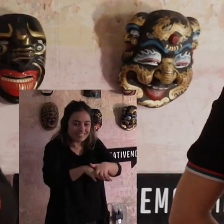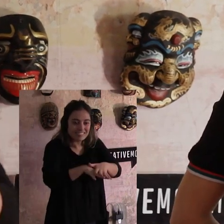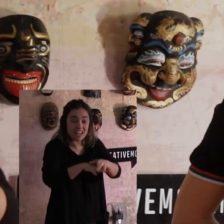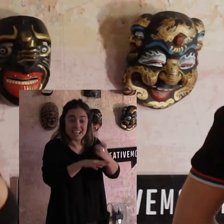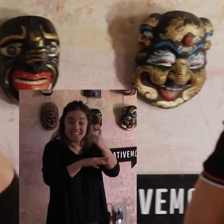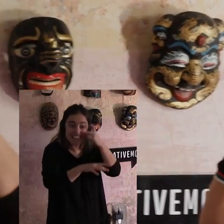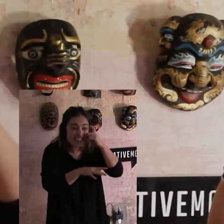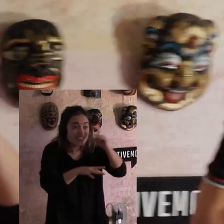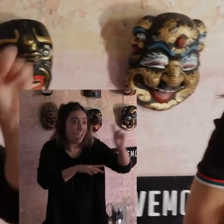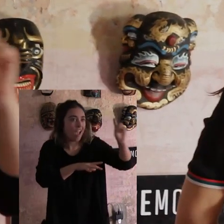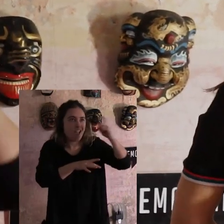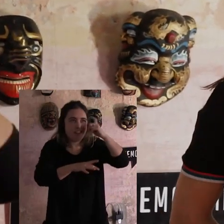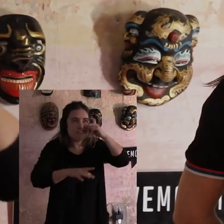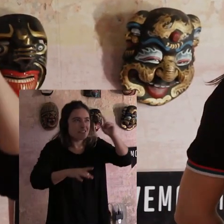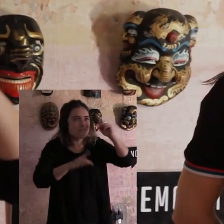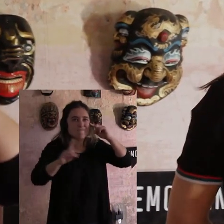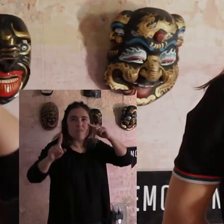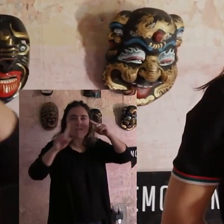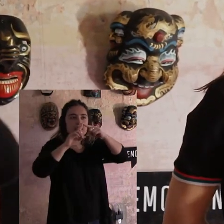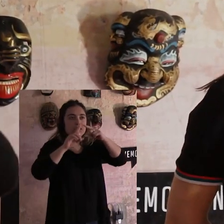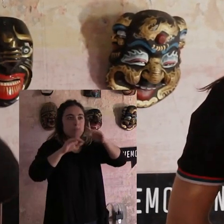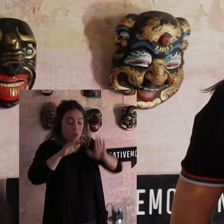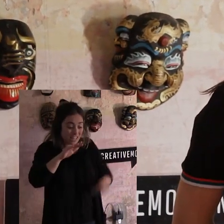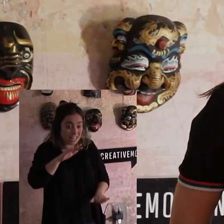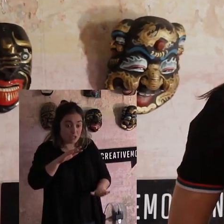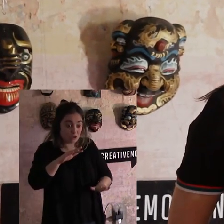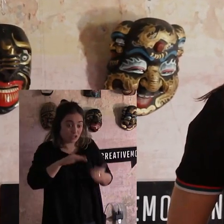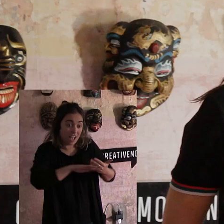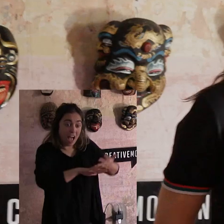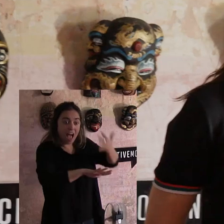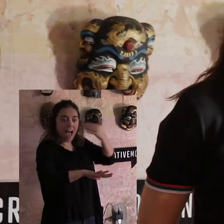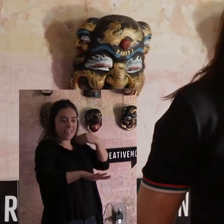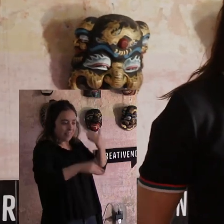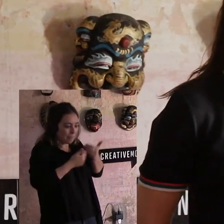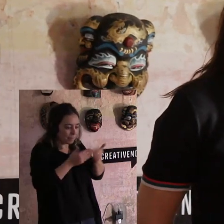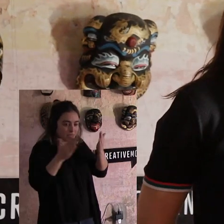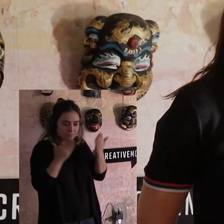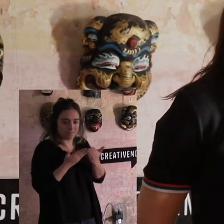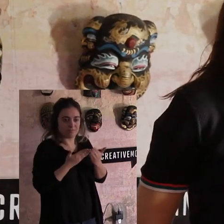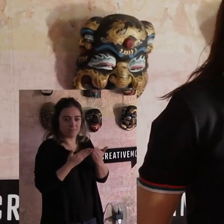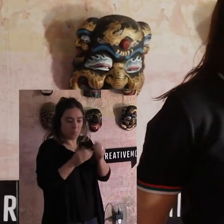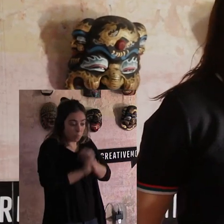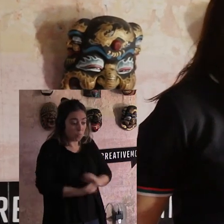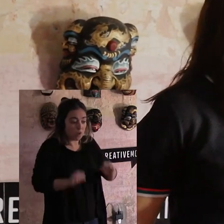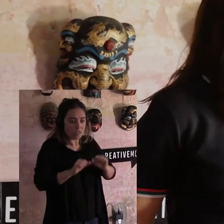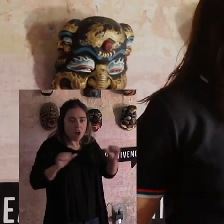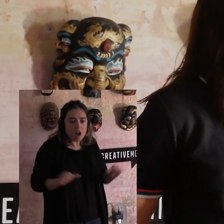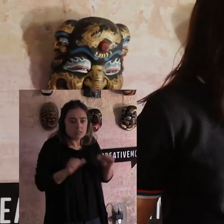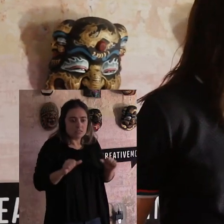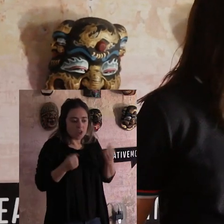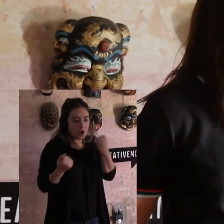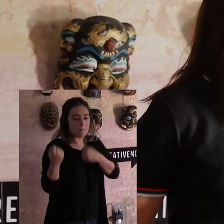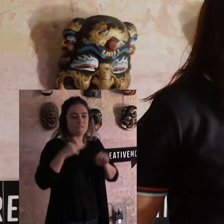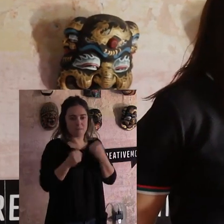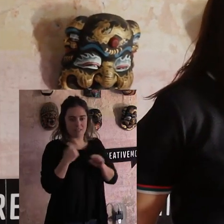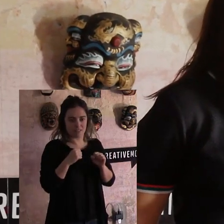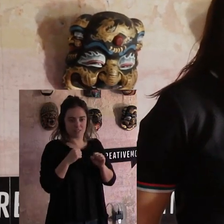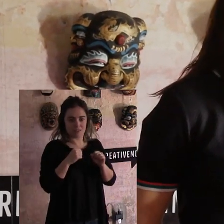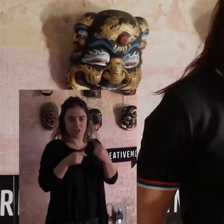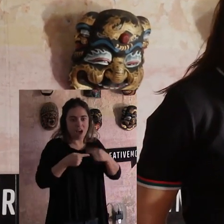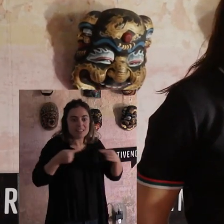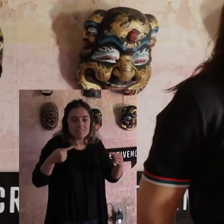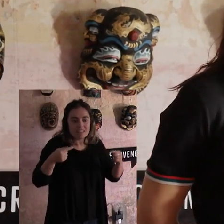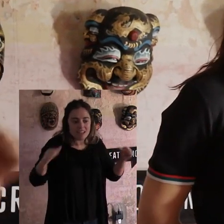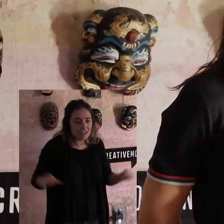los niños, los adolescentes, las personas, antes de comenzar a estudiar, tuvieran primero una actividad corporal. Porque eso